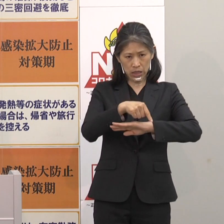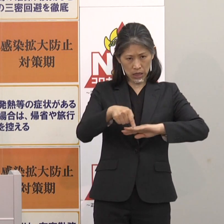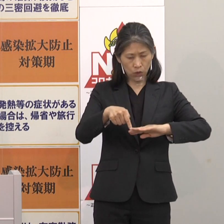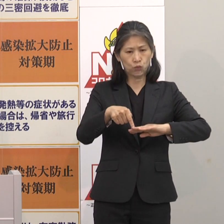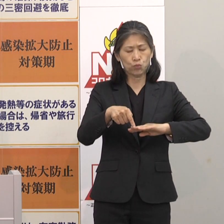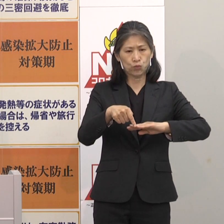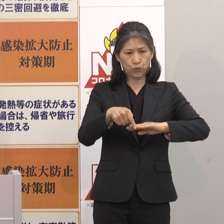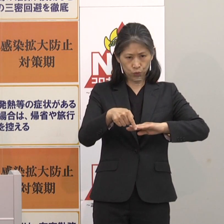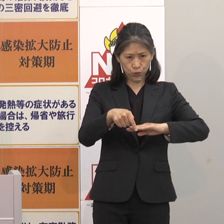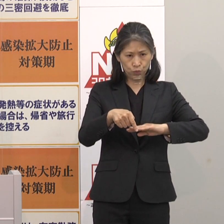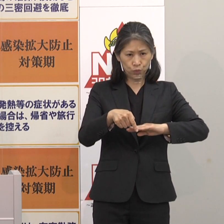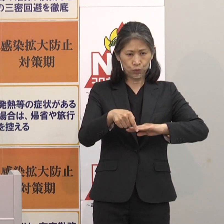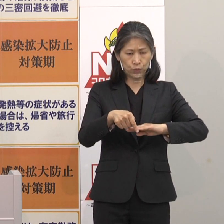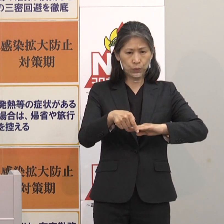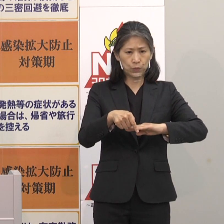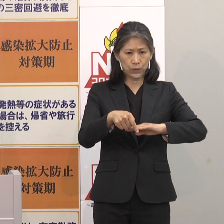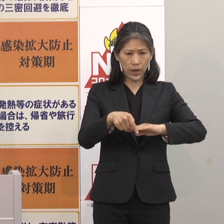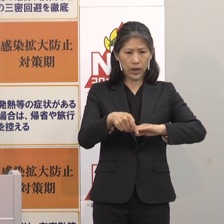な